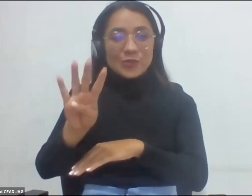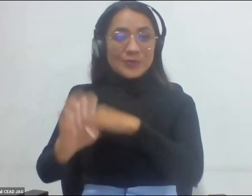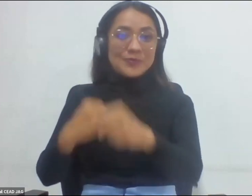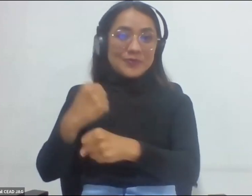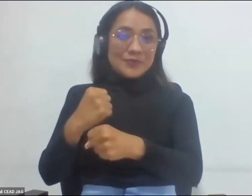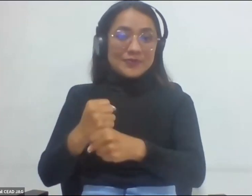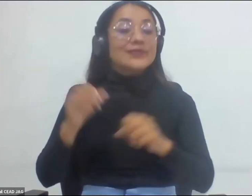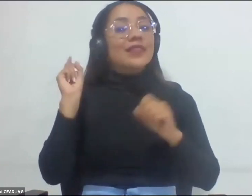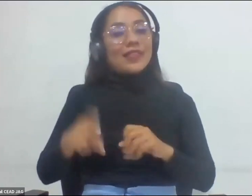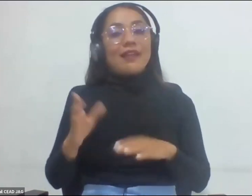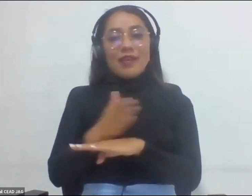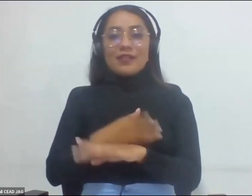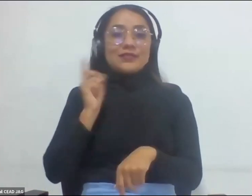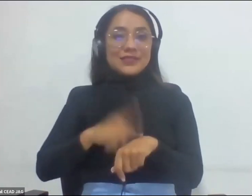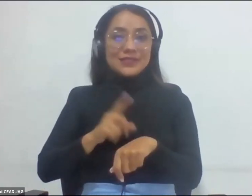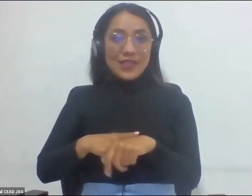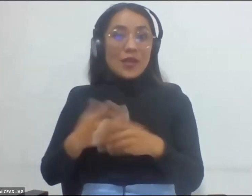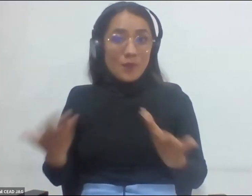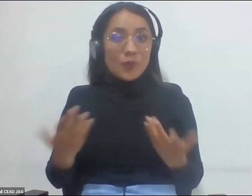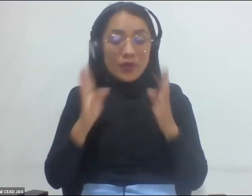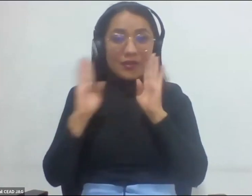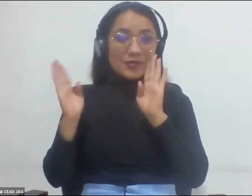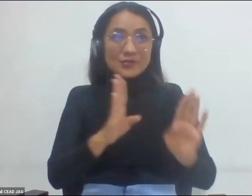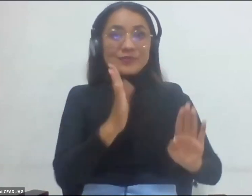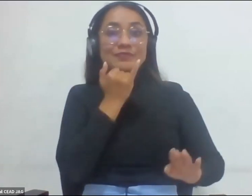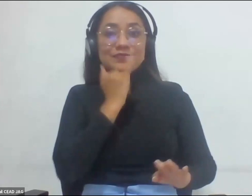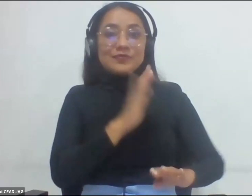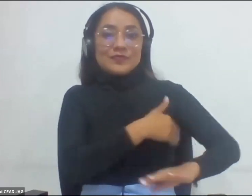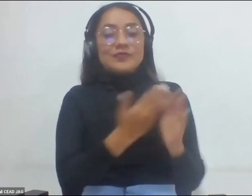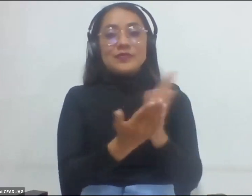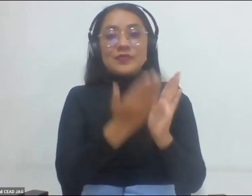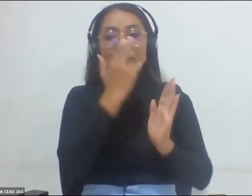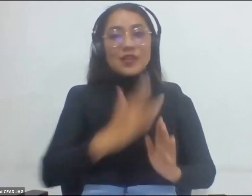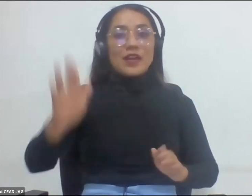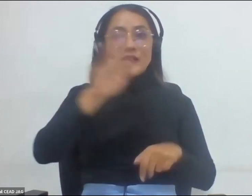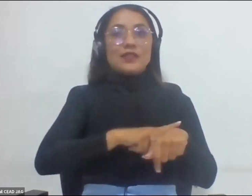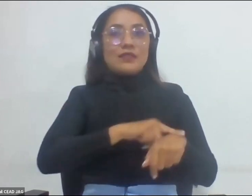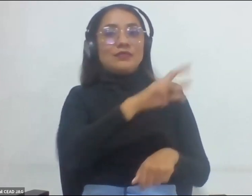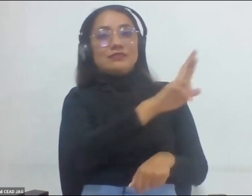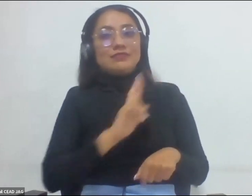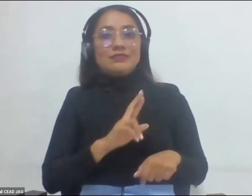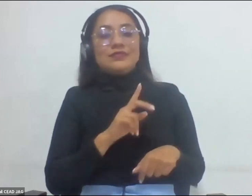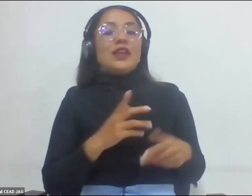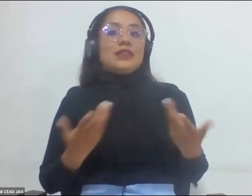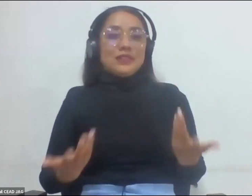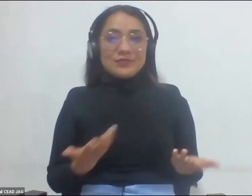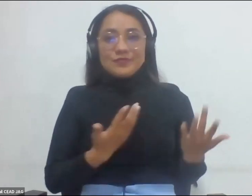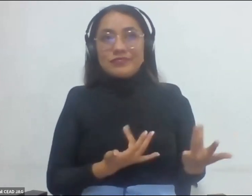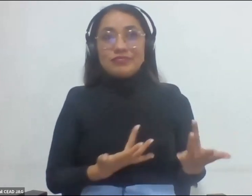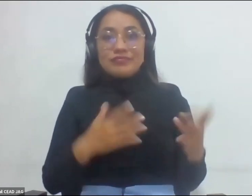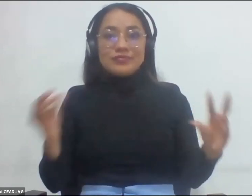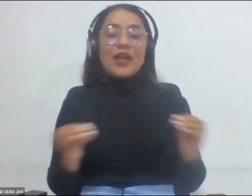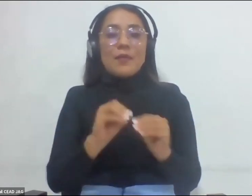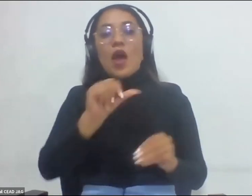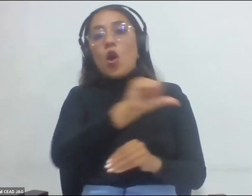tiempos de respuesta que el Ministerio tiene para validar y las empresas terciarias que que también están